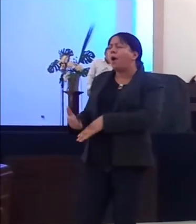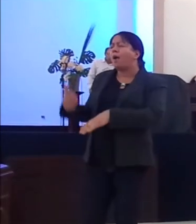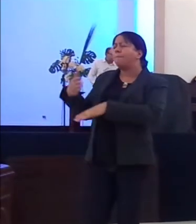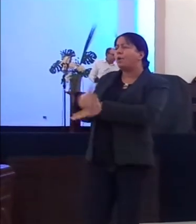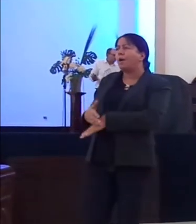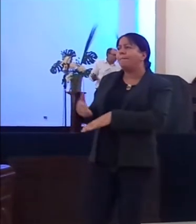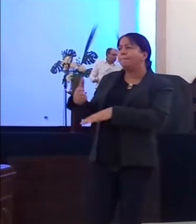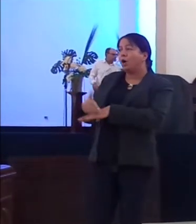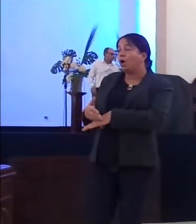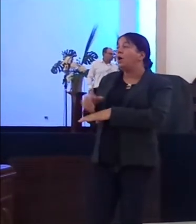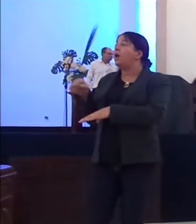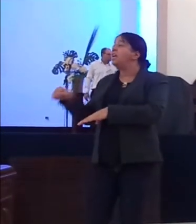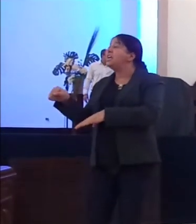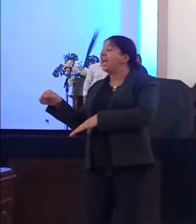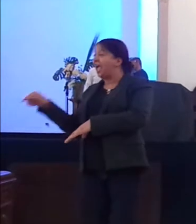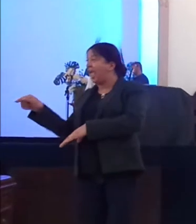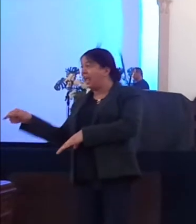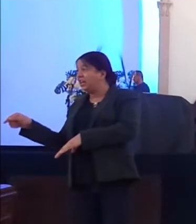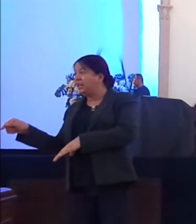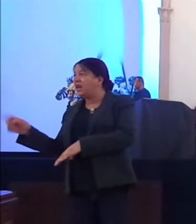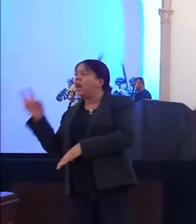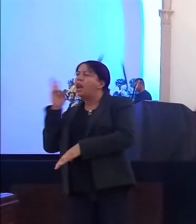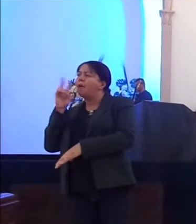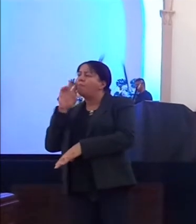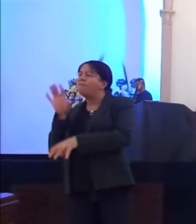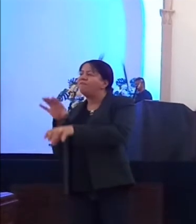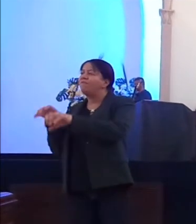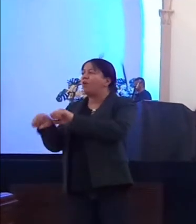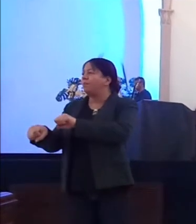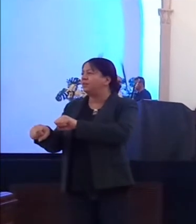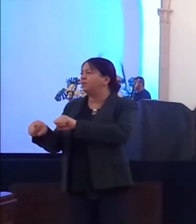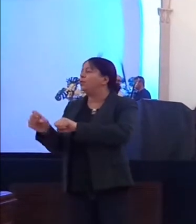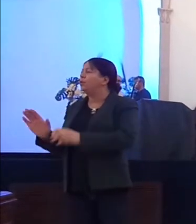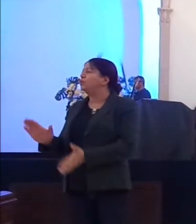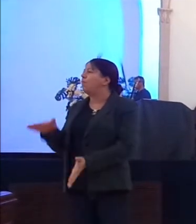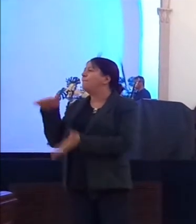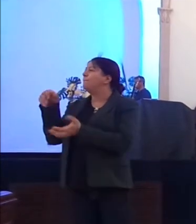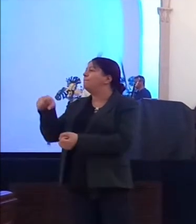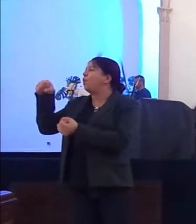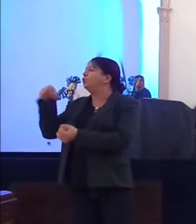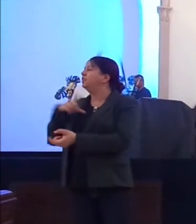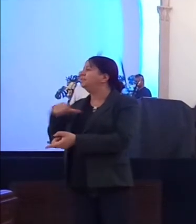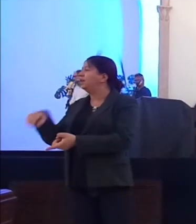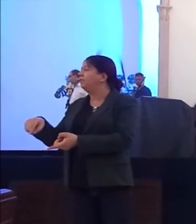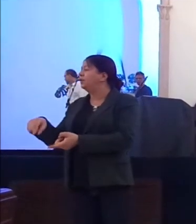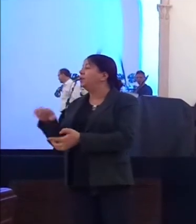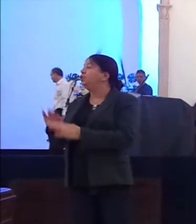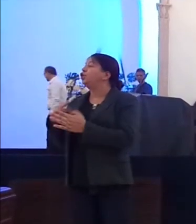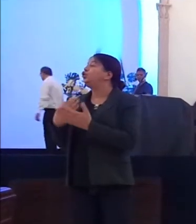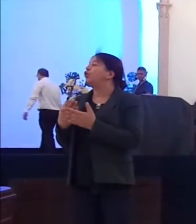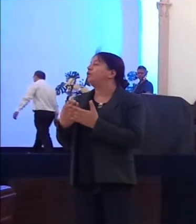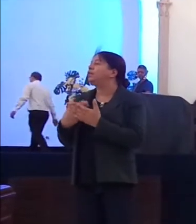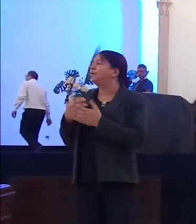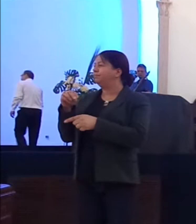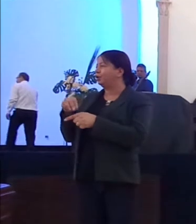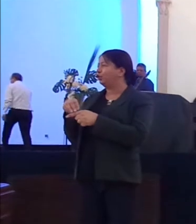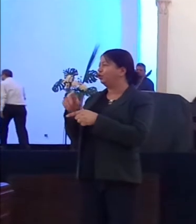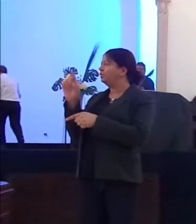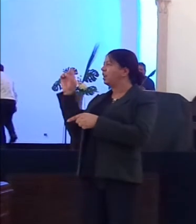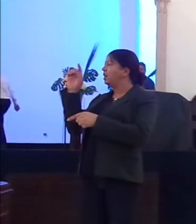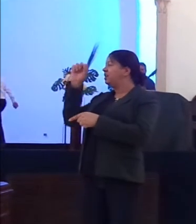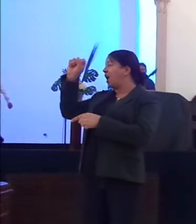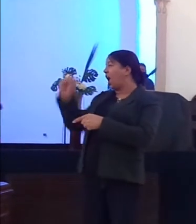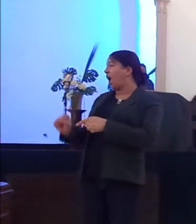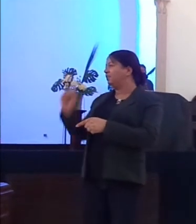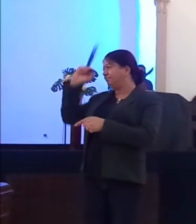relembrou a sua formação com bolsa em uma escola metodista. Lá na